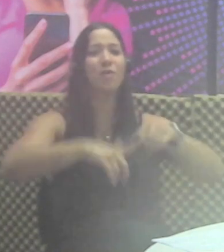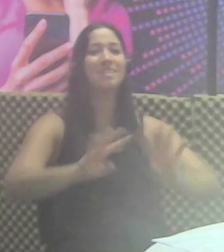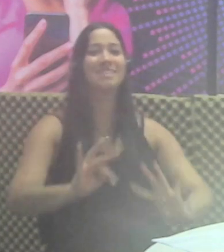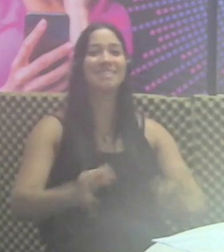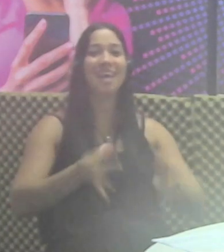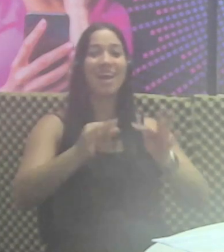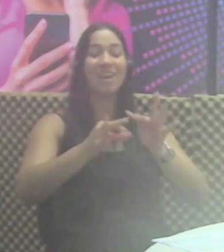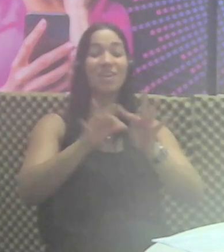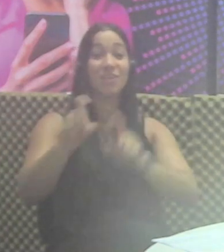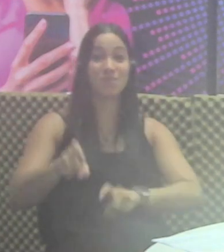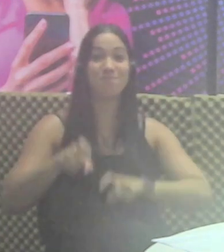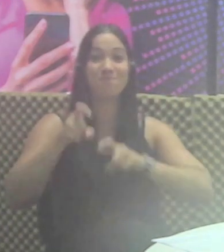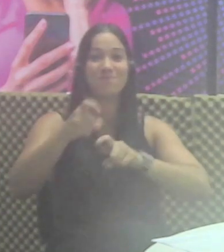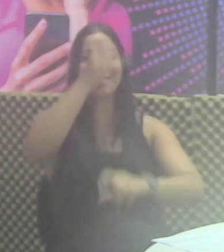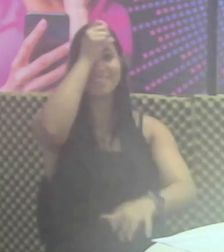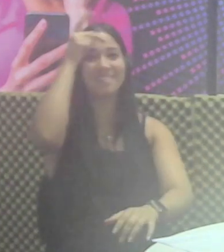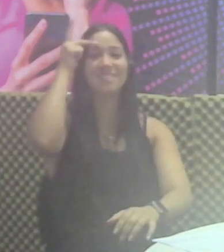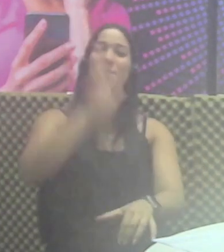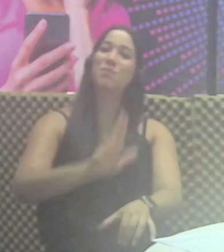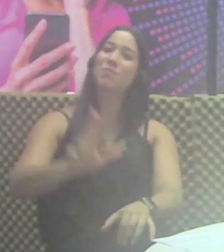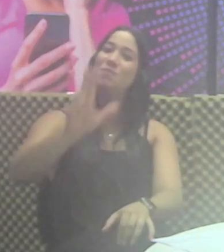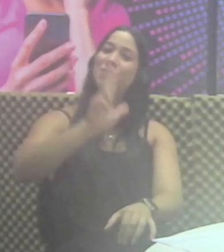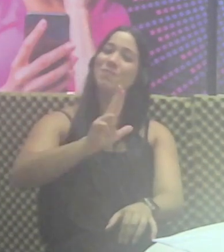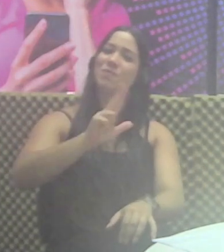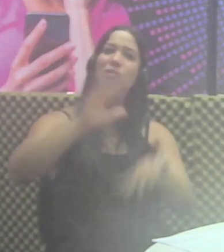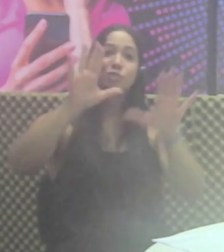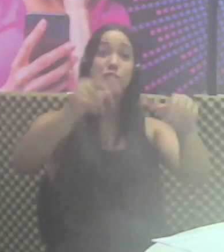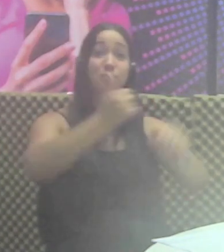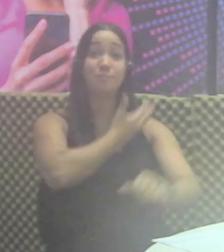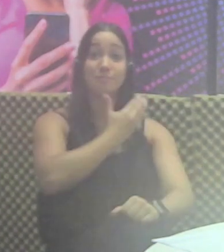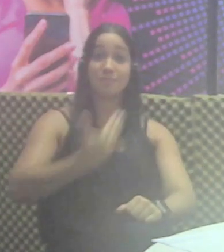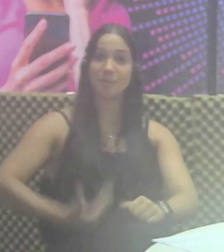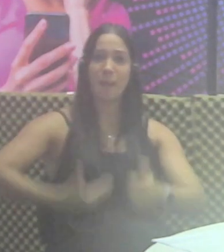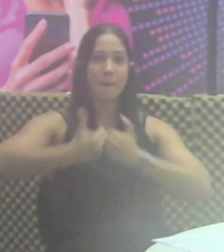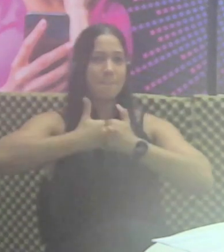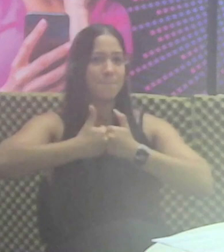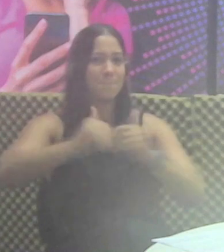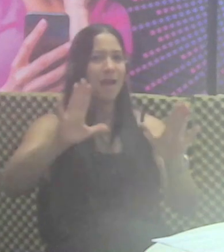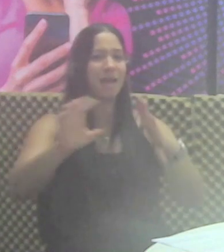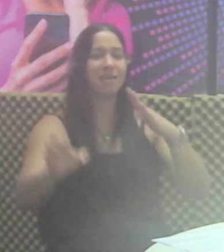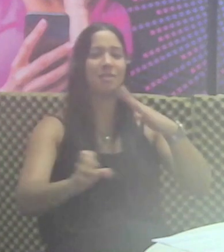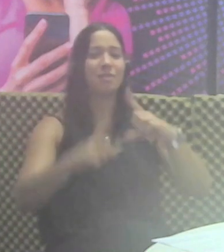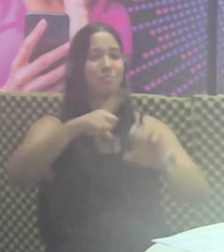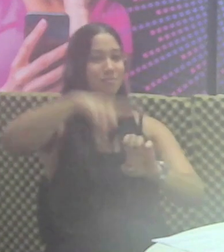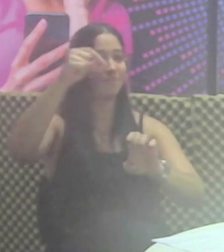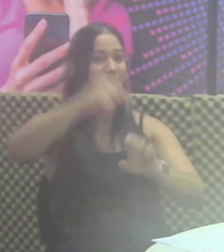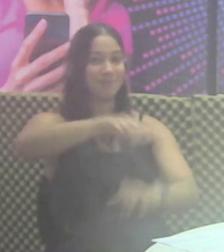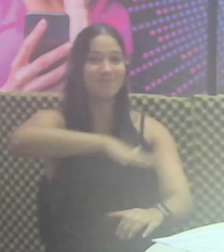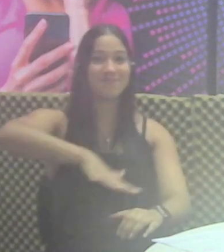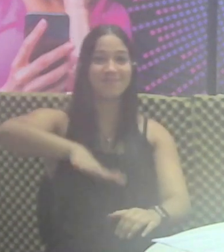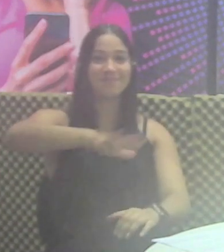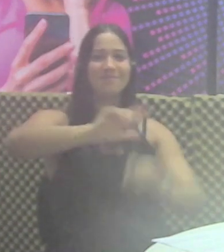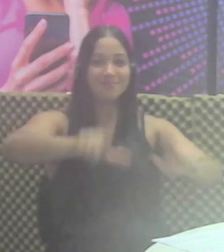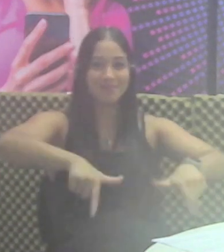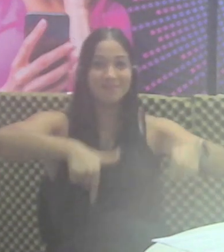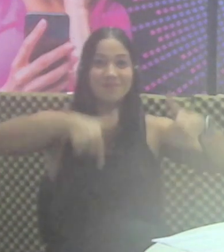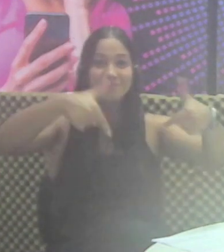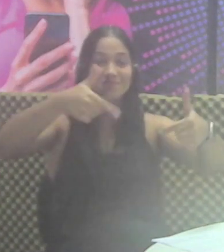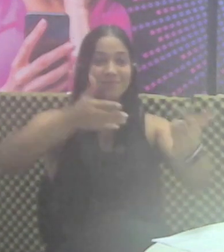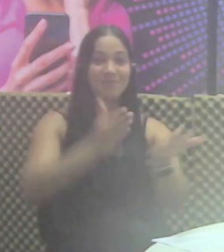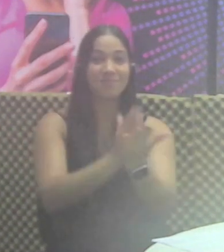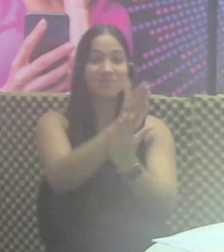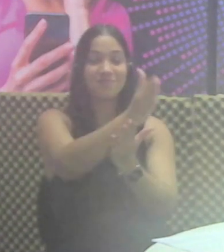tecnologia para o campo, a Prefeitura de Uberlândia está com um chamamento público aberto para que empreendedores locais, atuantes nesses